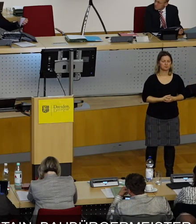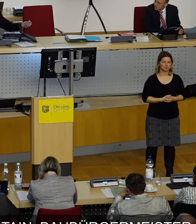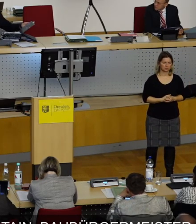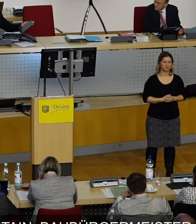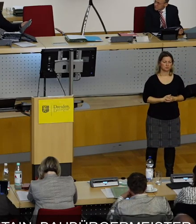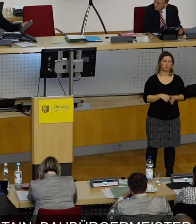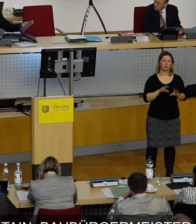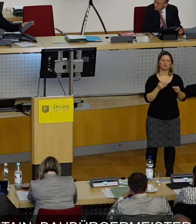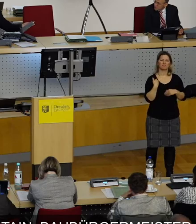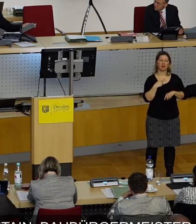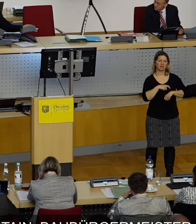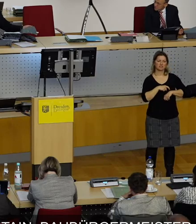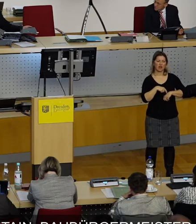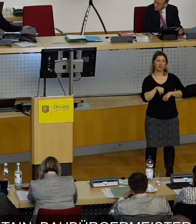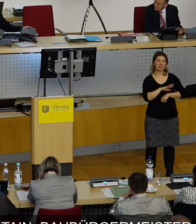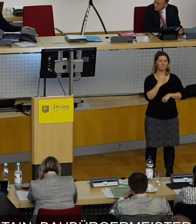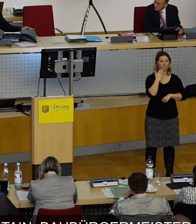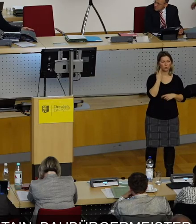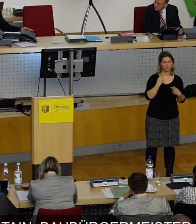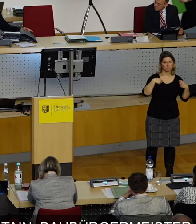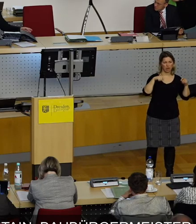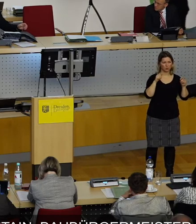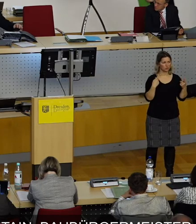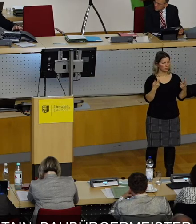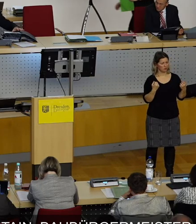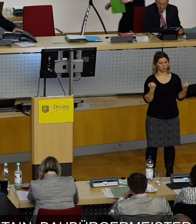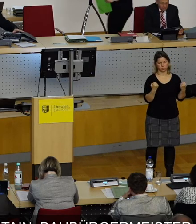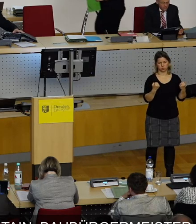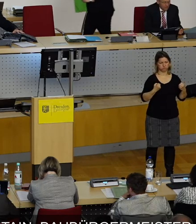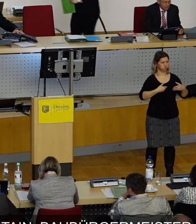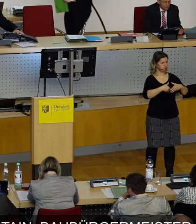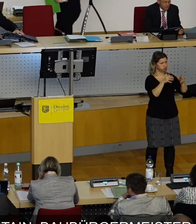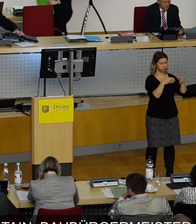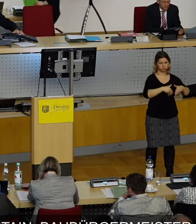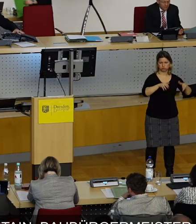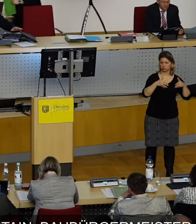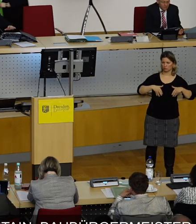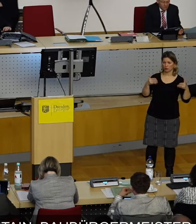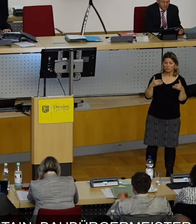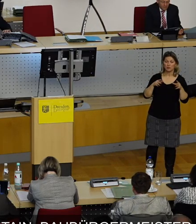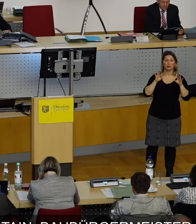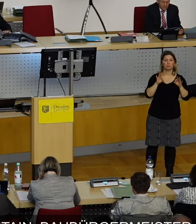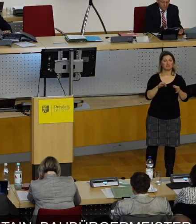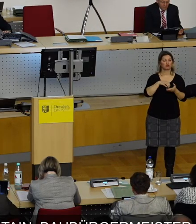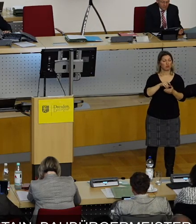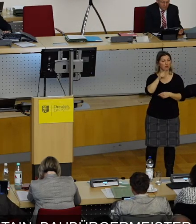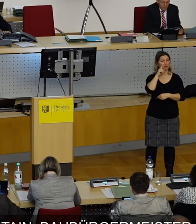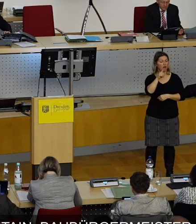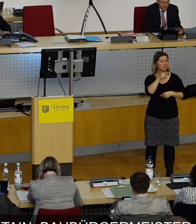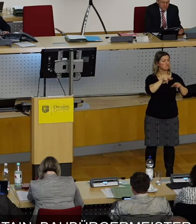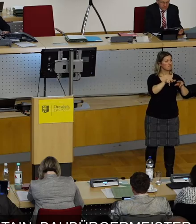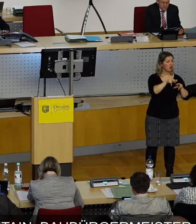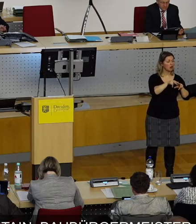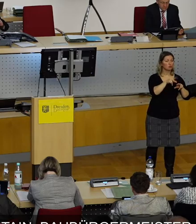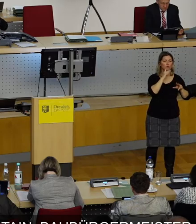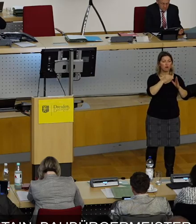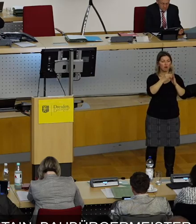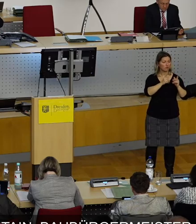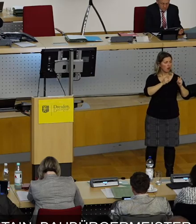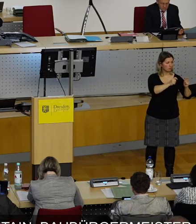einer Zeit gekommen, wo der Wohnungsbau hier bereits boomte. Gleichzeitig wurden vom Stadtrat verschiedene Aufträge an die Verwaltung beschlossen,